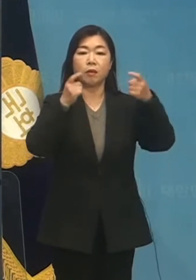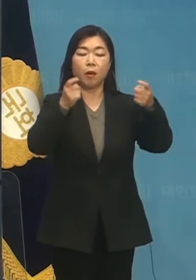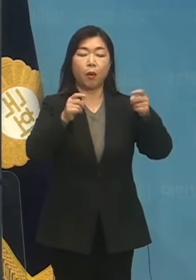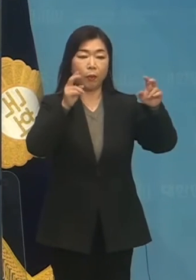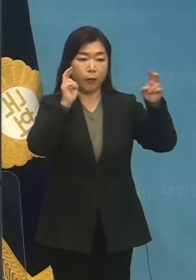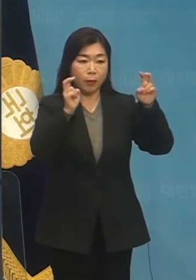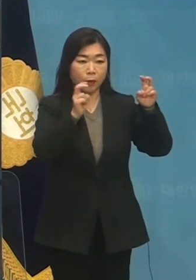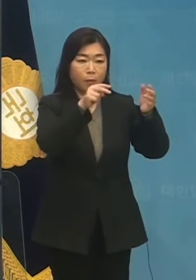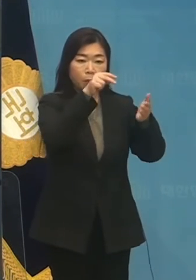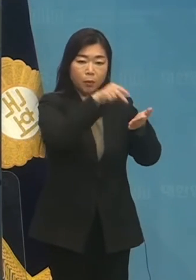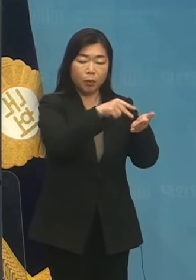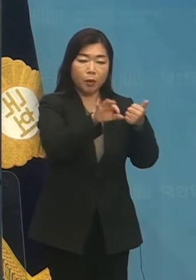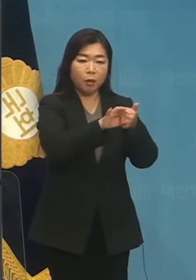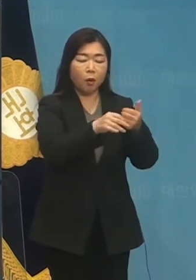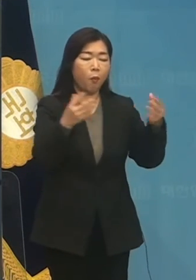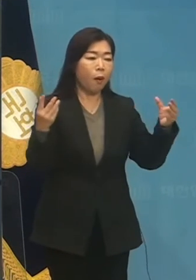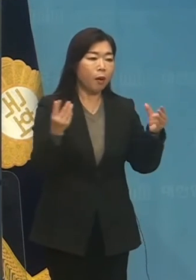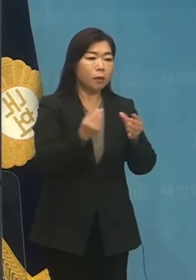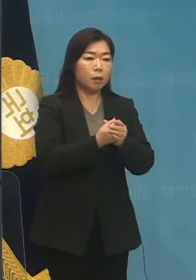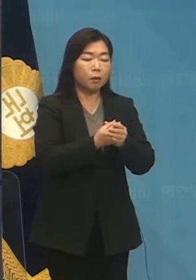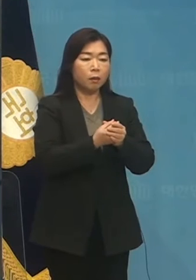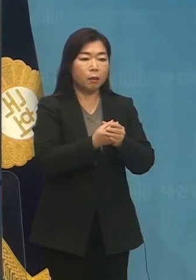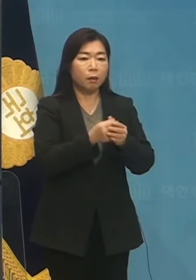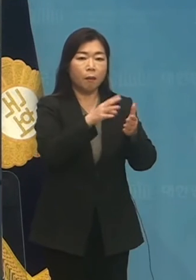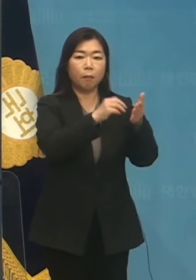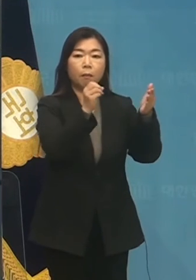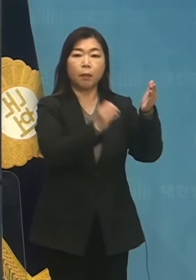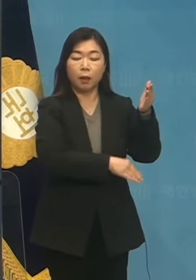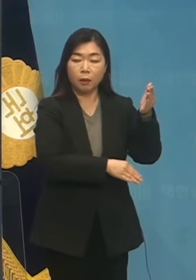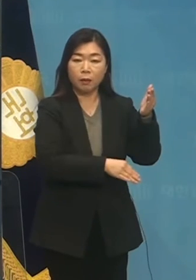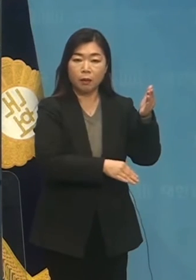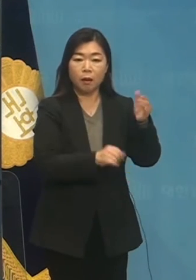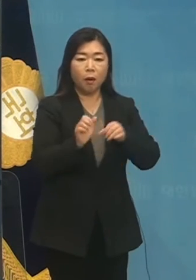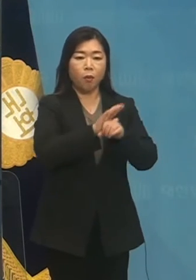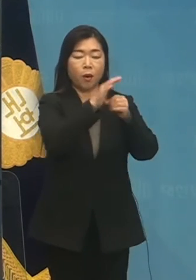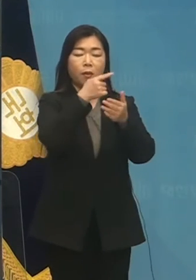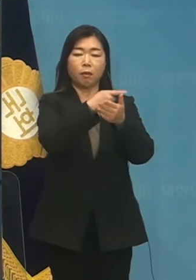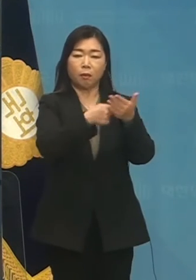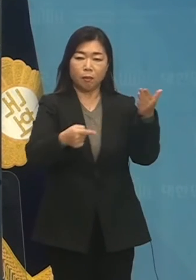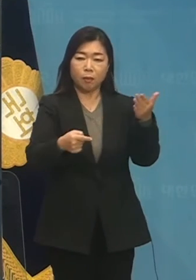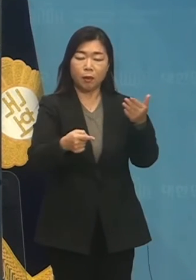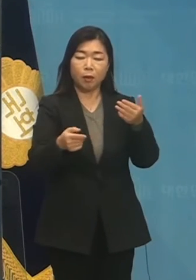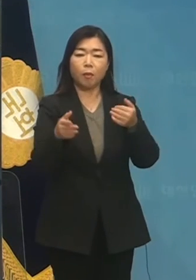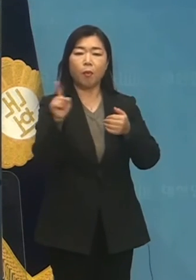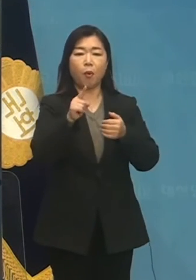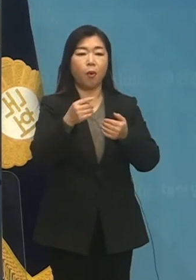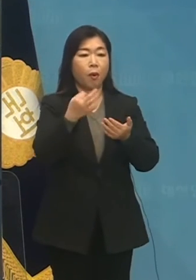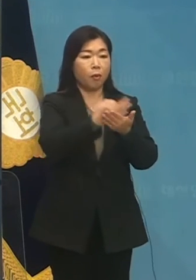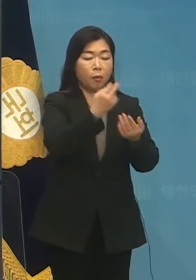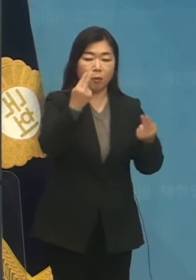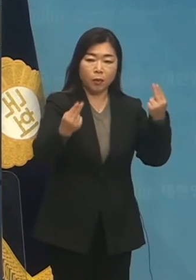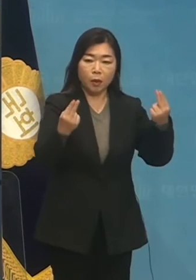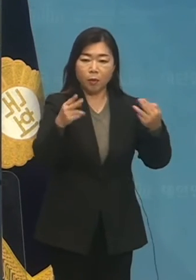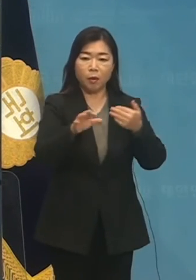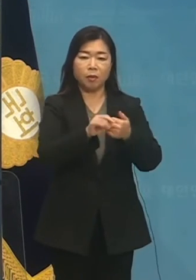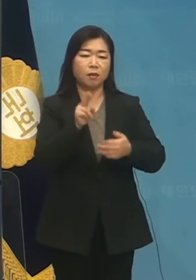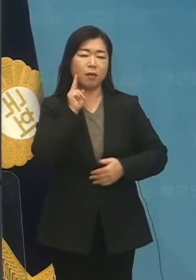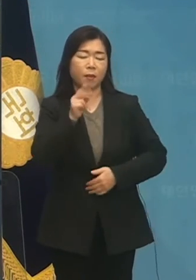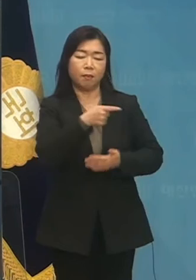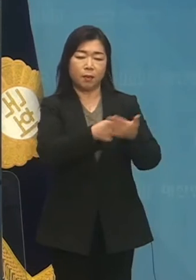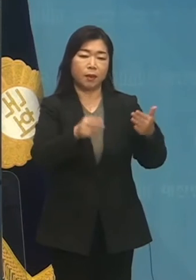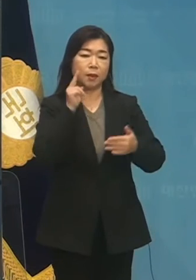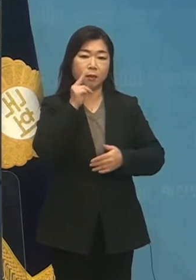여행사는 투명인간이 되어버렸습니다. 코로나로 인한 피해는 어느 업종보다도 비교할 수 없을 정도로